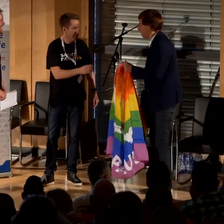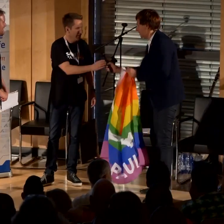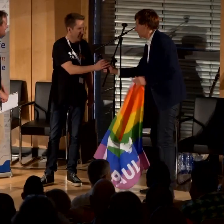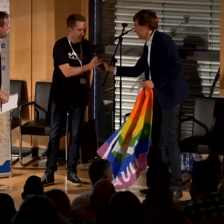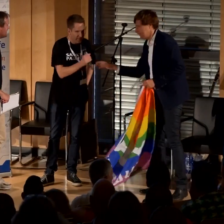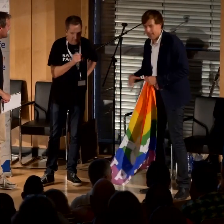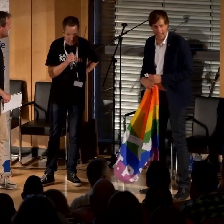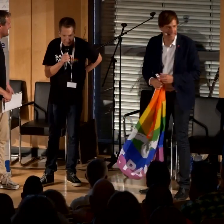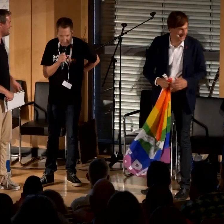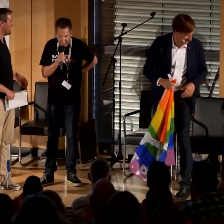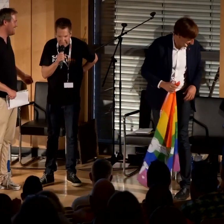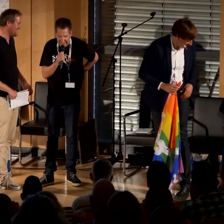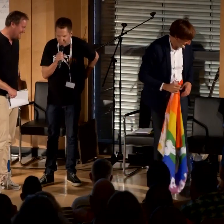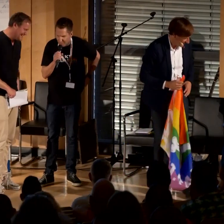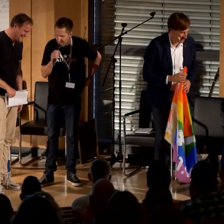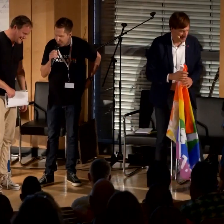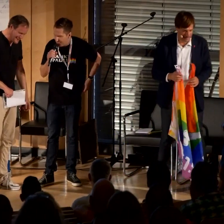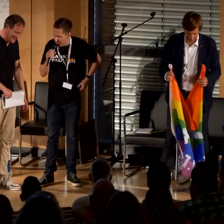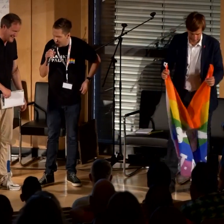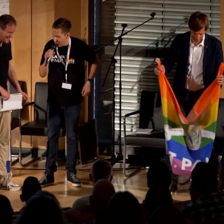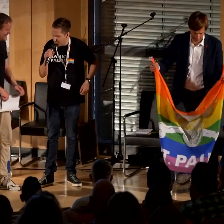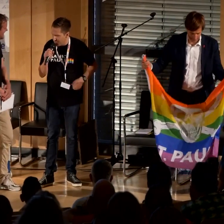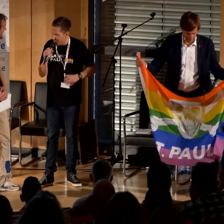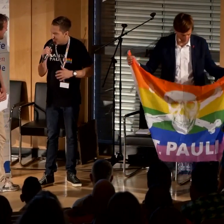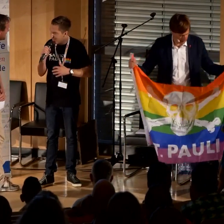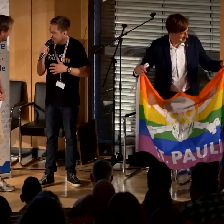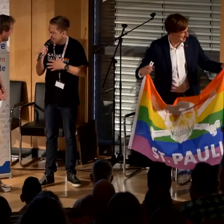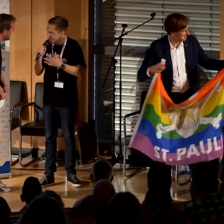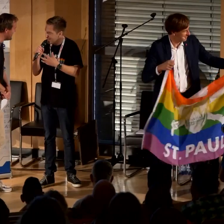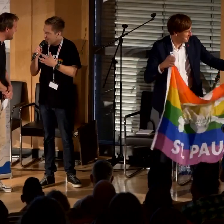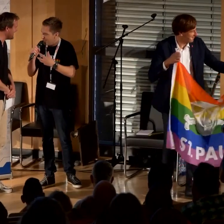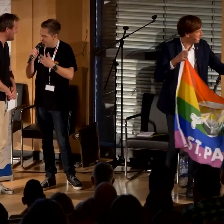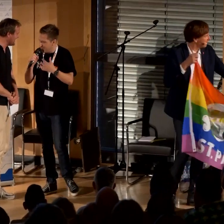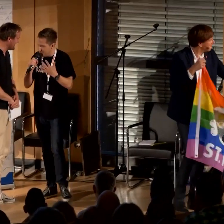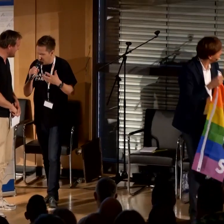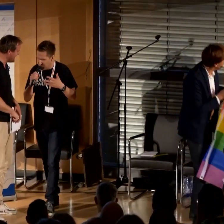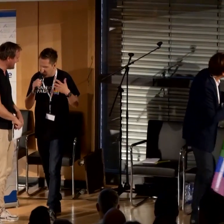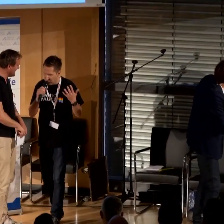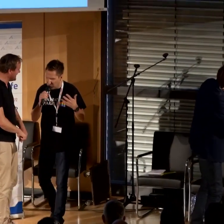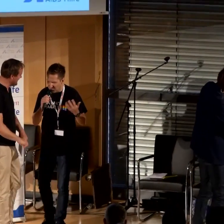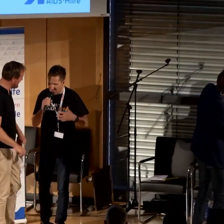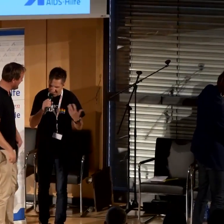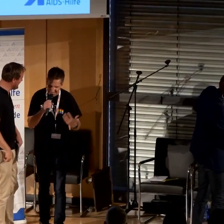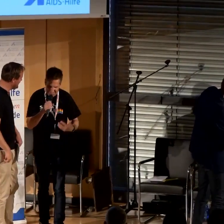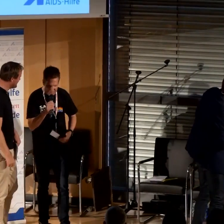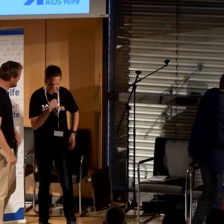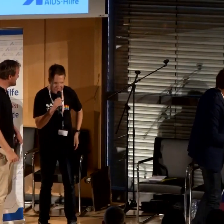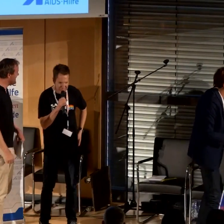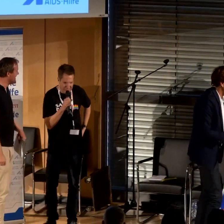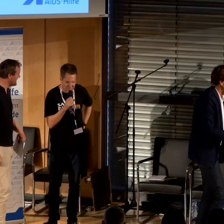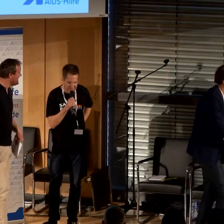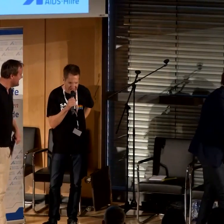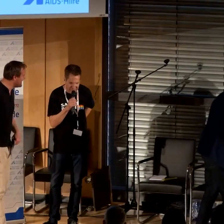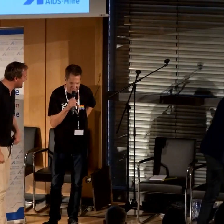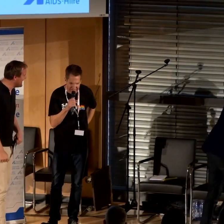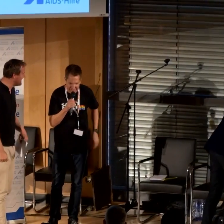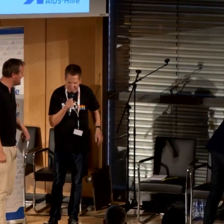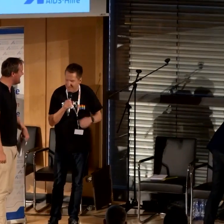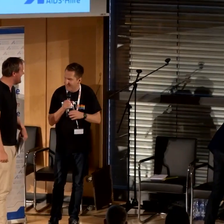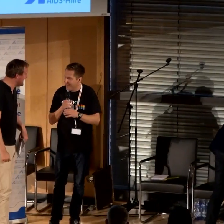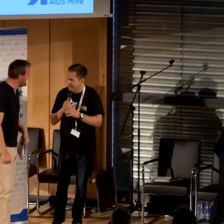nach Hause nehmen. Bitteschön. Ja, zur Bravo. Meine Hoffnung war vielleicht, dass deine sexuelle Identität nicht so ganz gesichert ist und wir könnten noch was